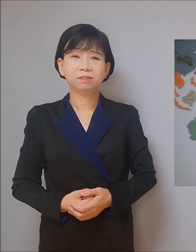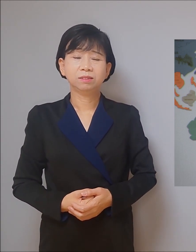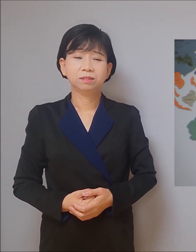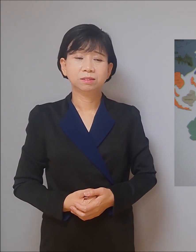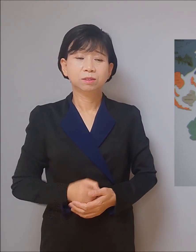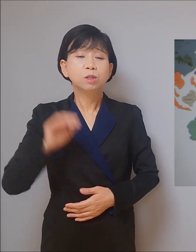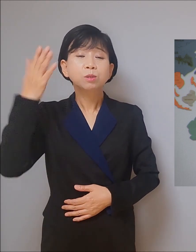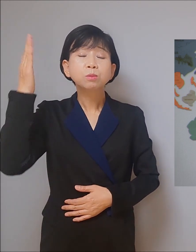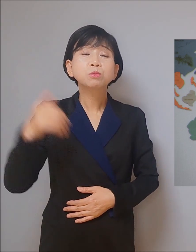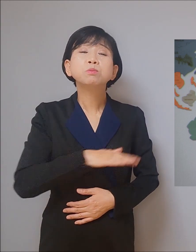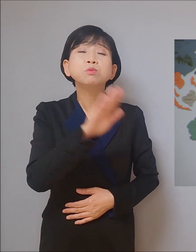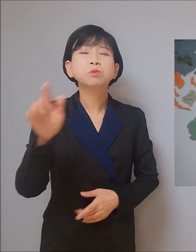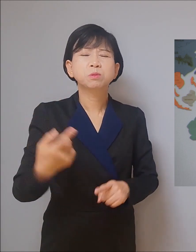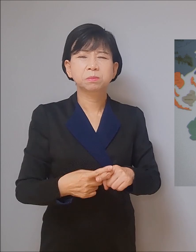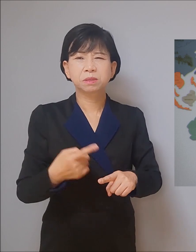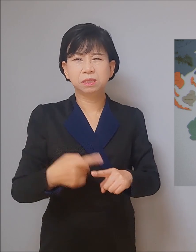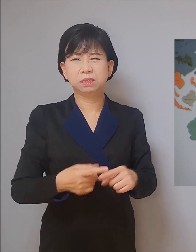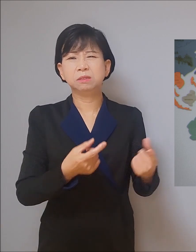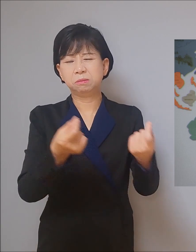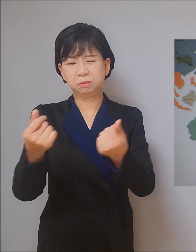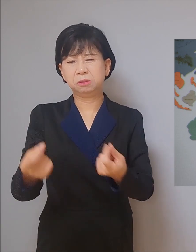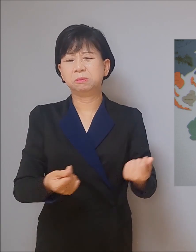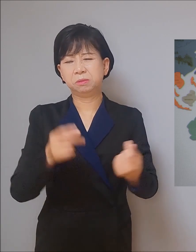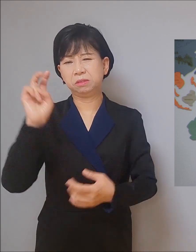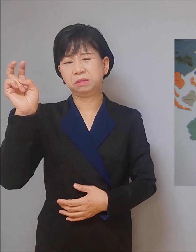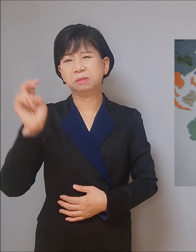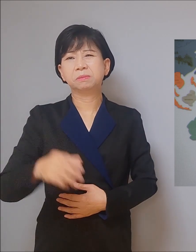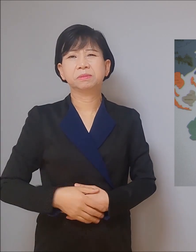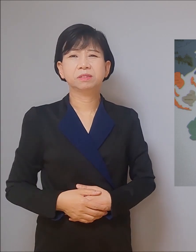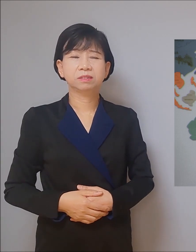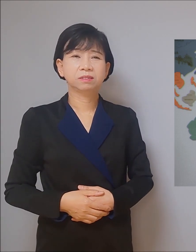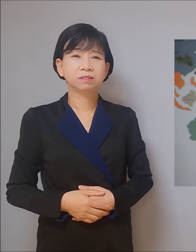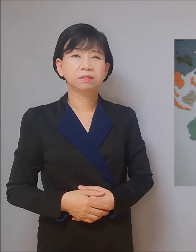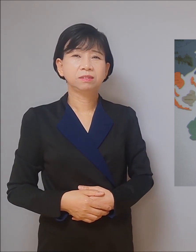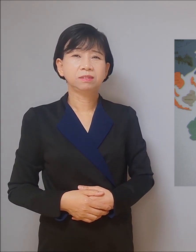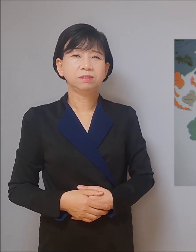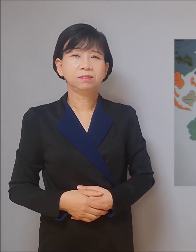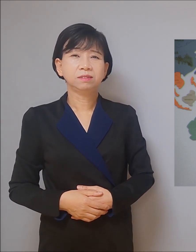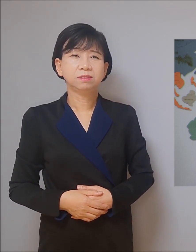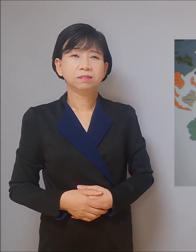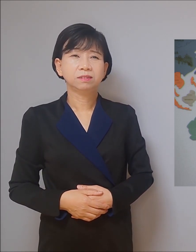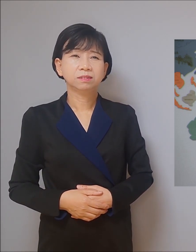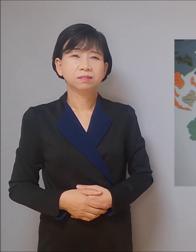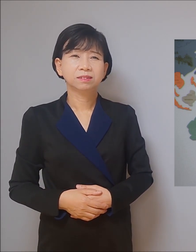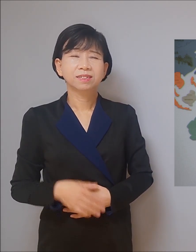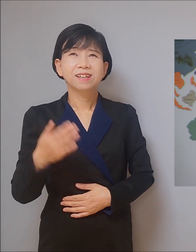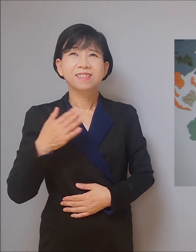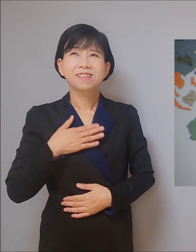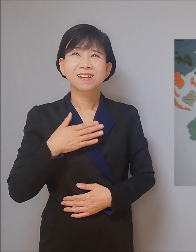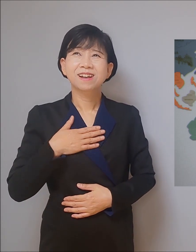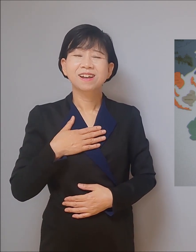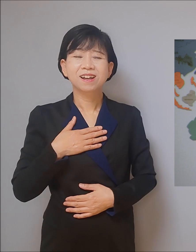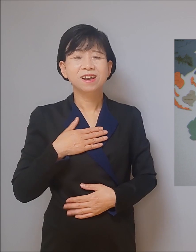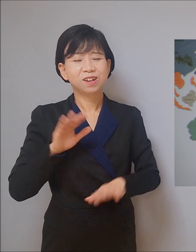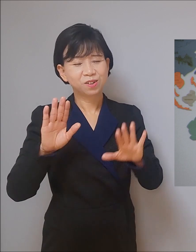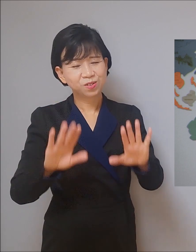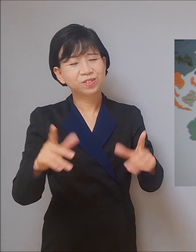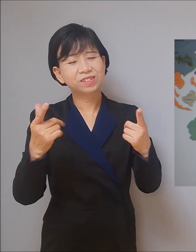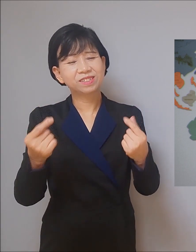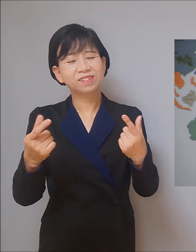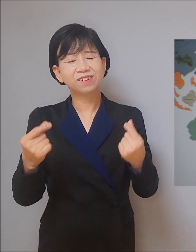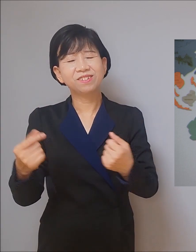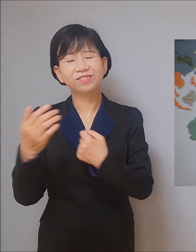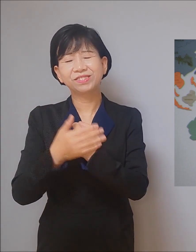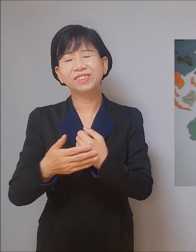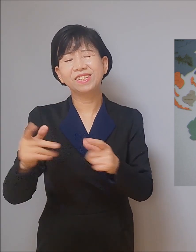오늘을 살아가는 우리들도 때로는 그런 생각하지 않습니까? 야, 지금만 같으면 좋겠다. 이